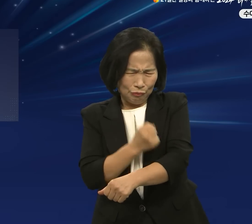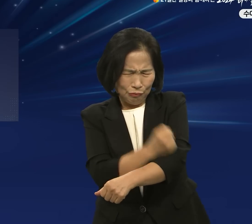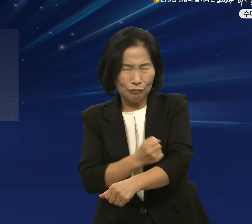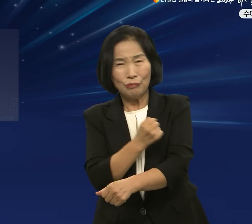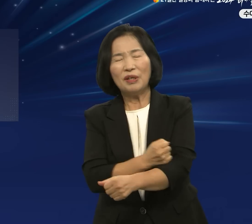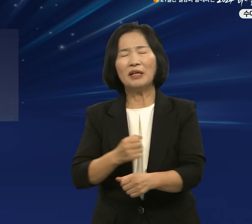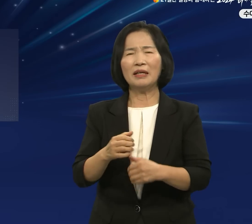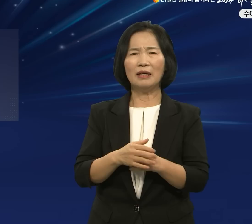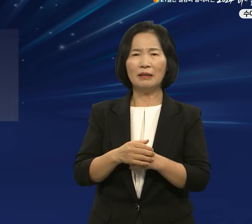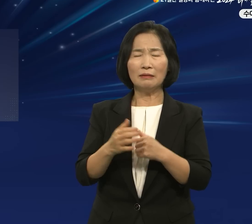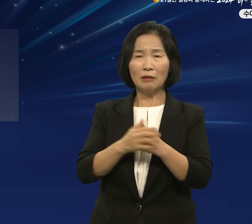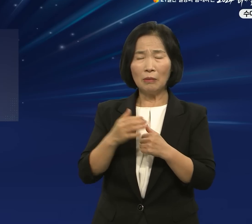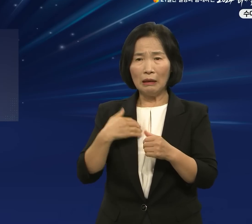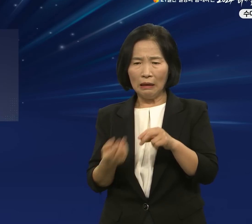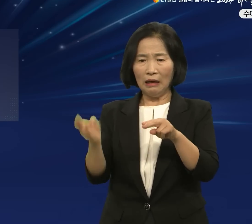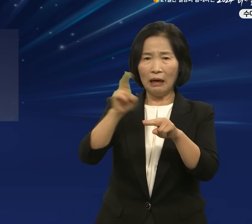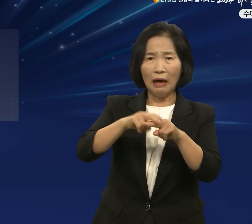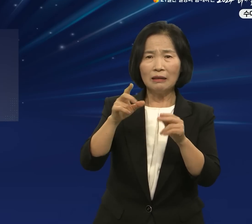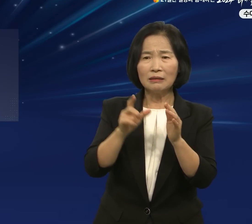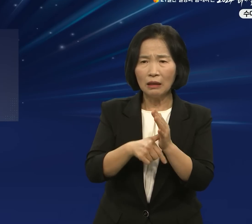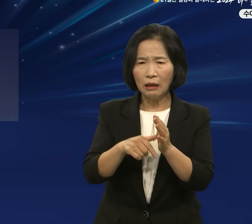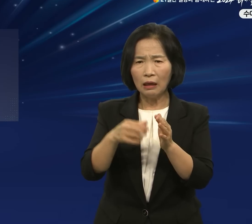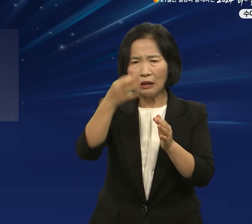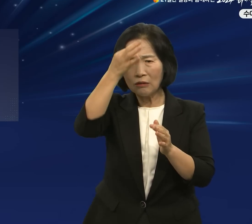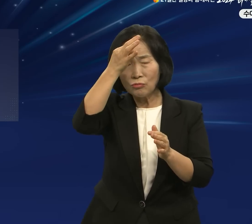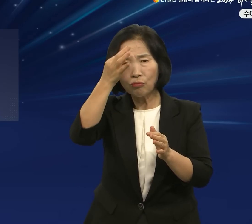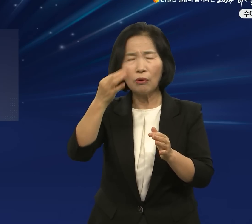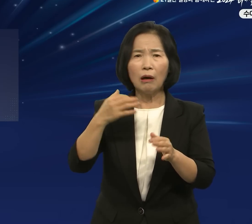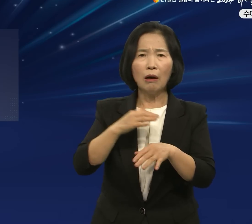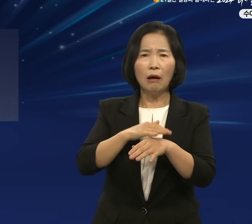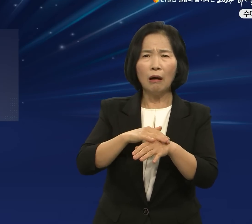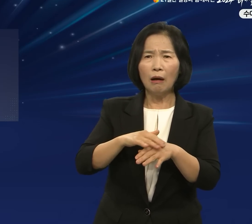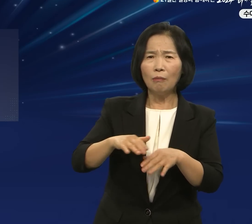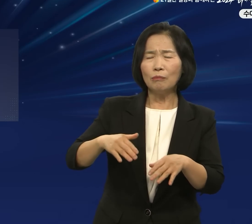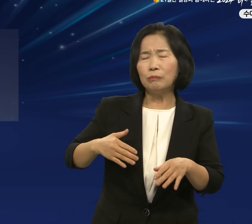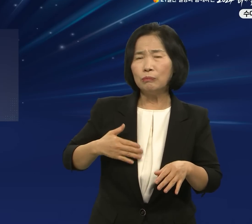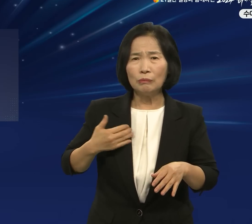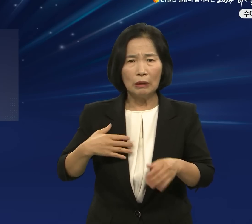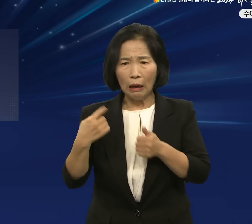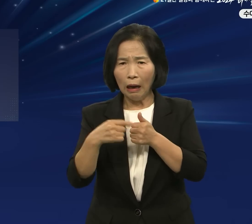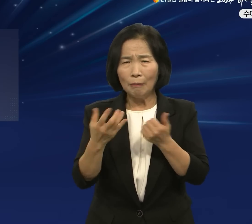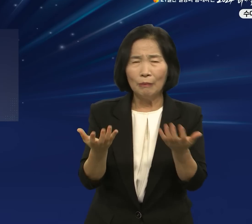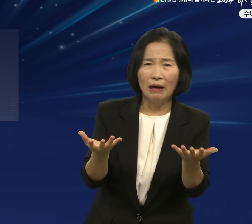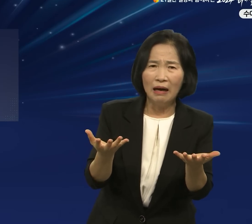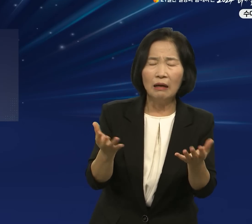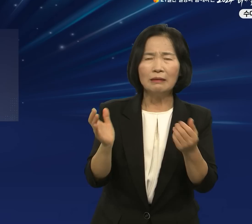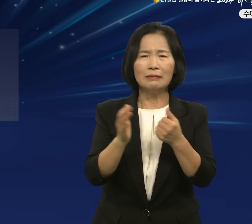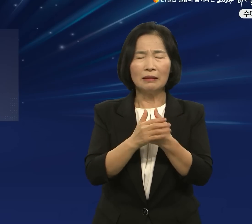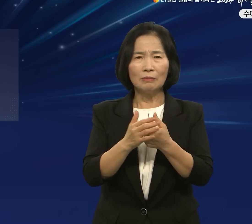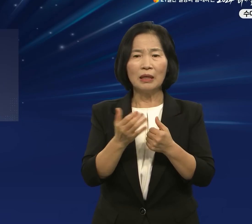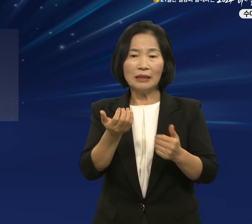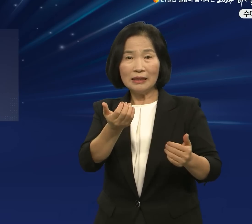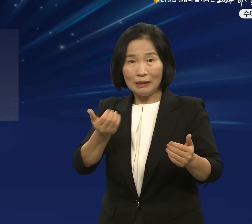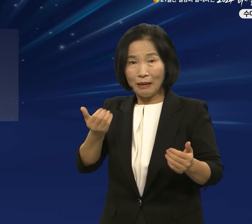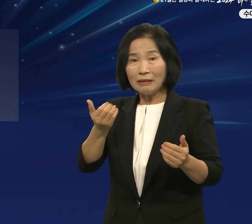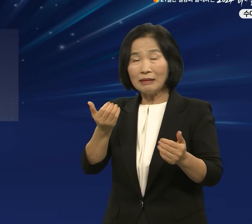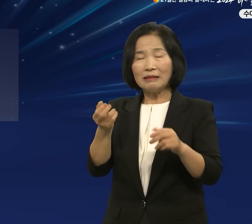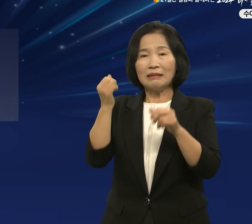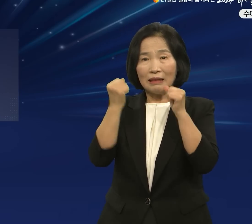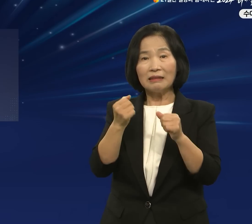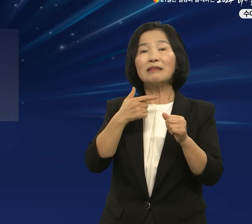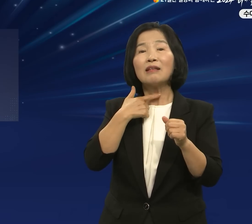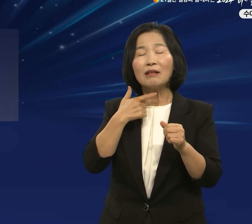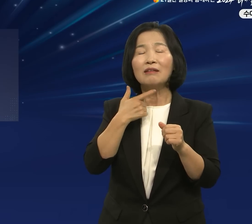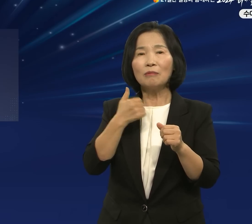성도는 아무도 없었습니다. 다만 전임 목사님께서 정리해 둔 그런 생산